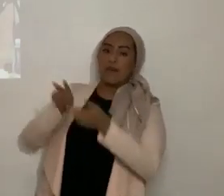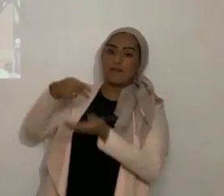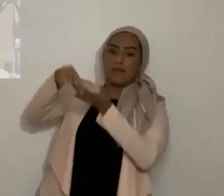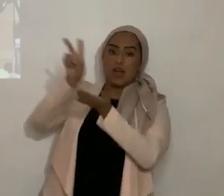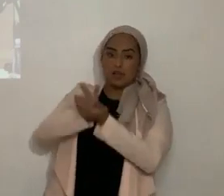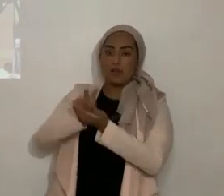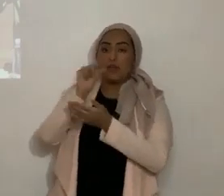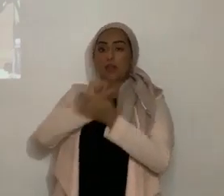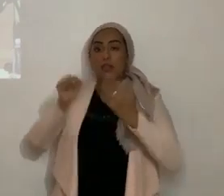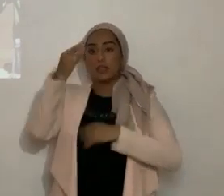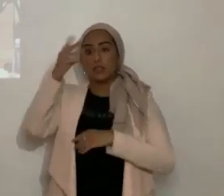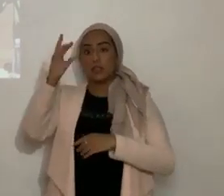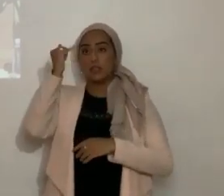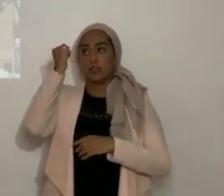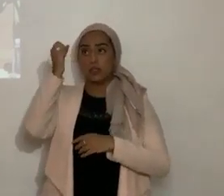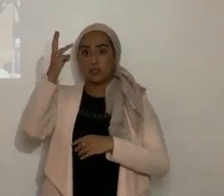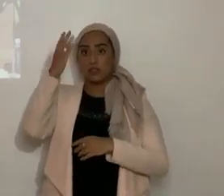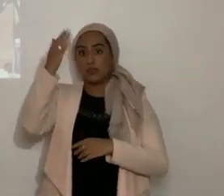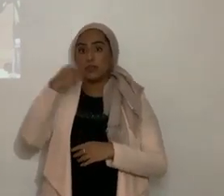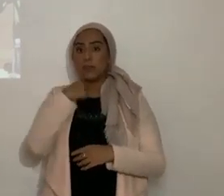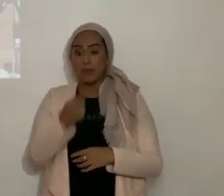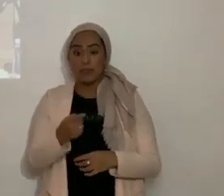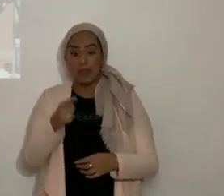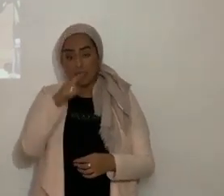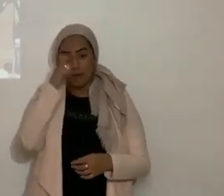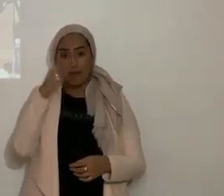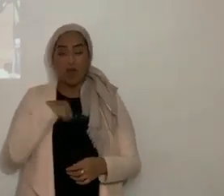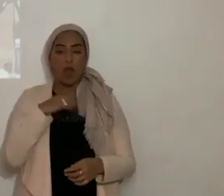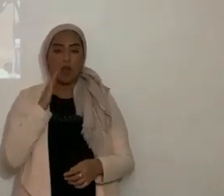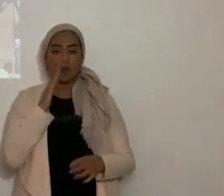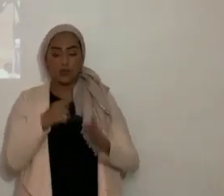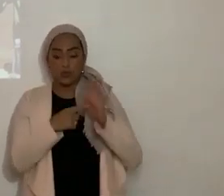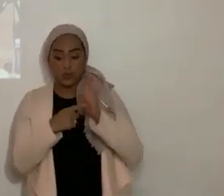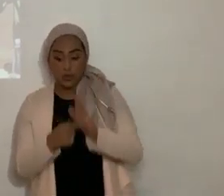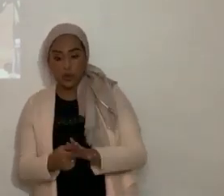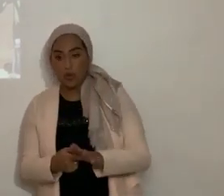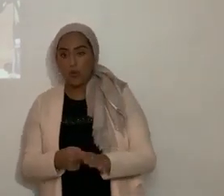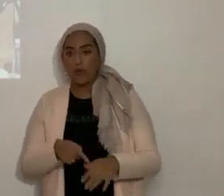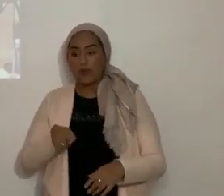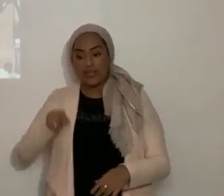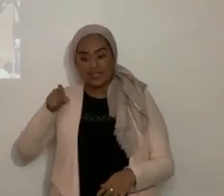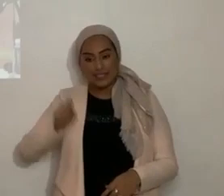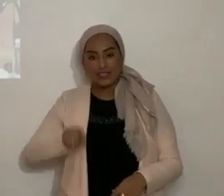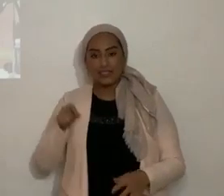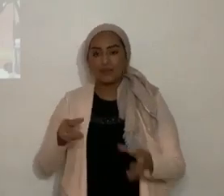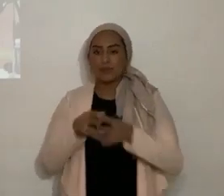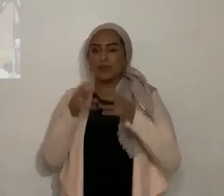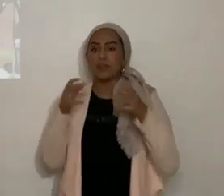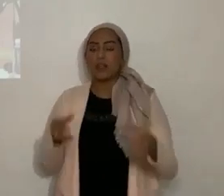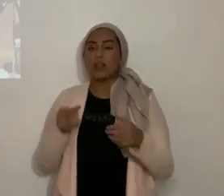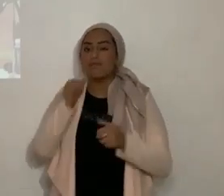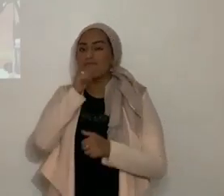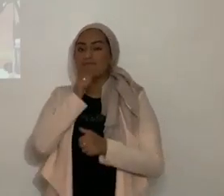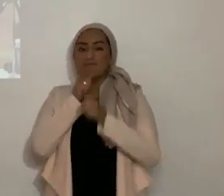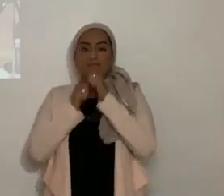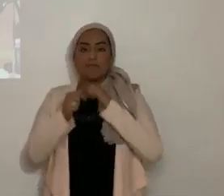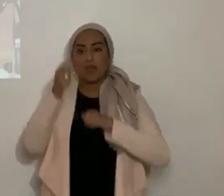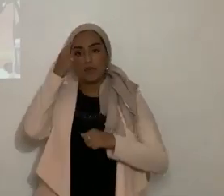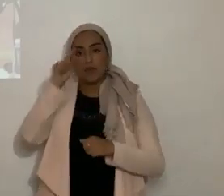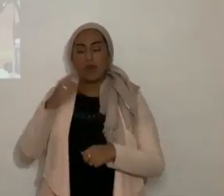16, Yahshua mismo dice: porque yo le mostraré cuánto le es necesario padecer por mi